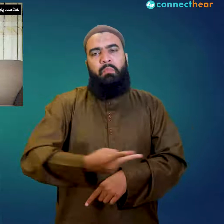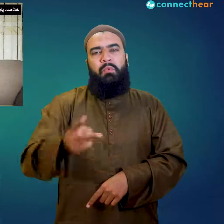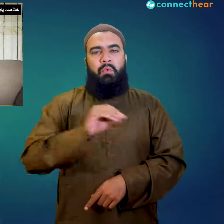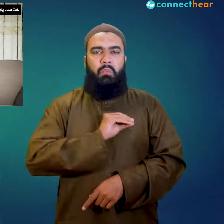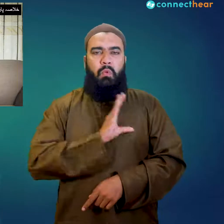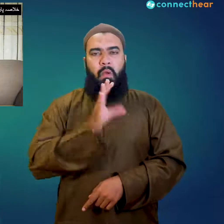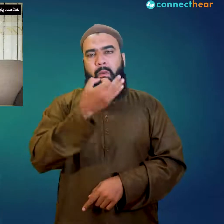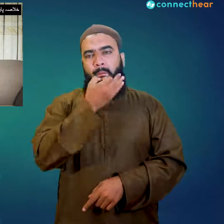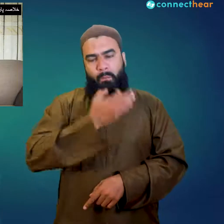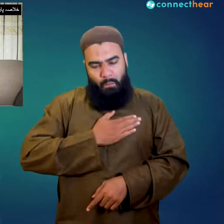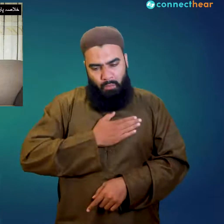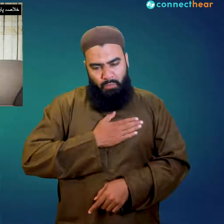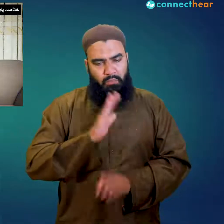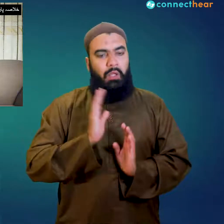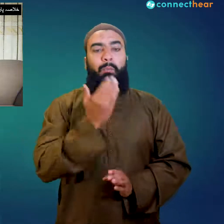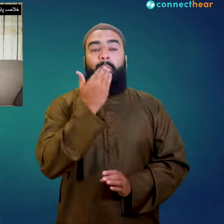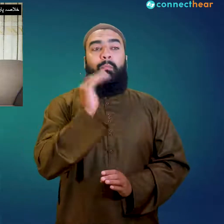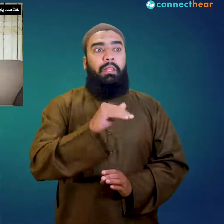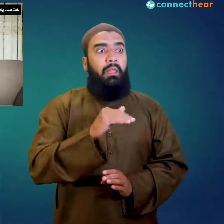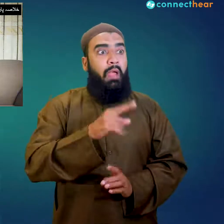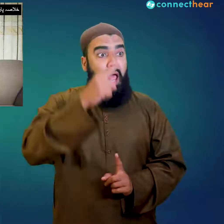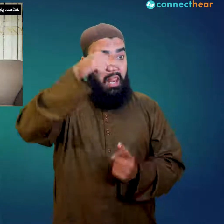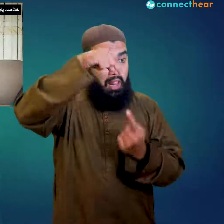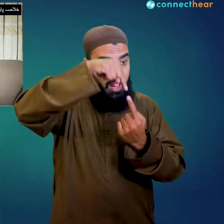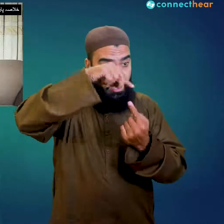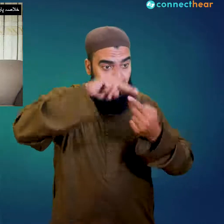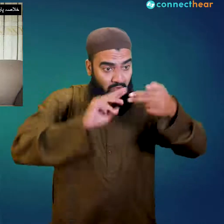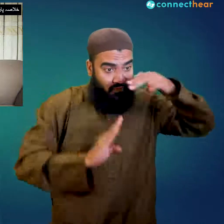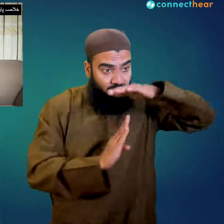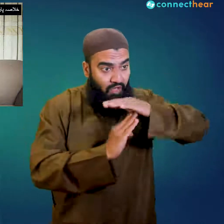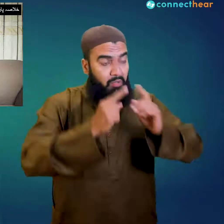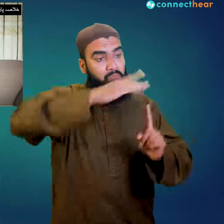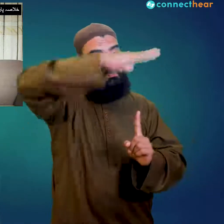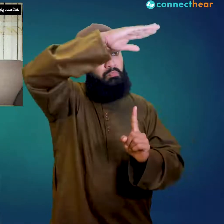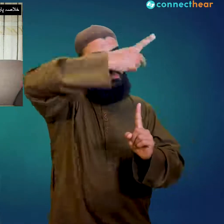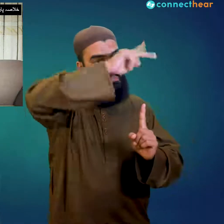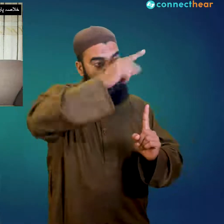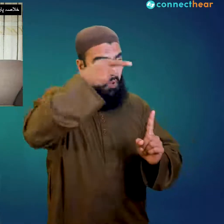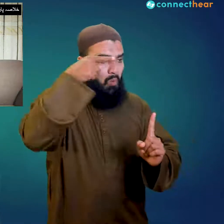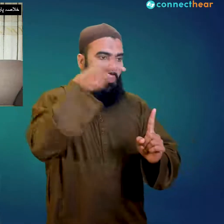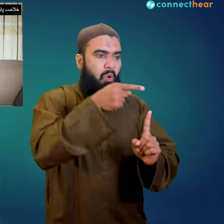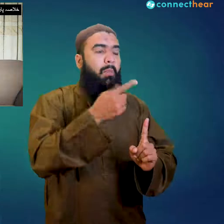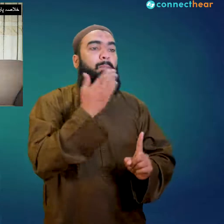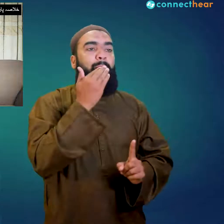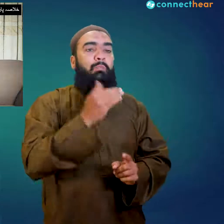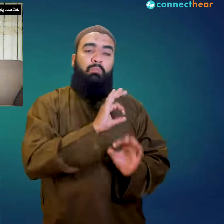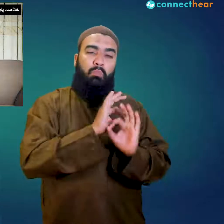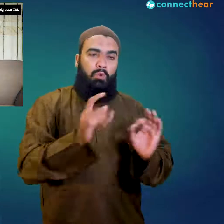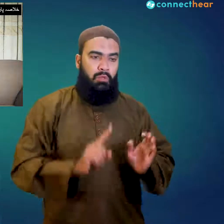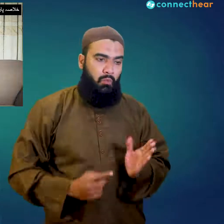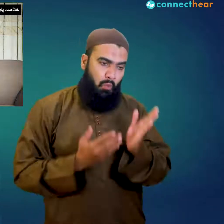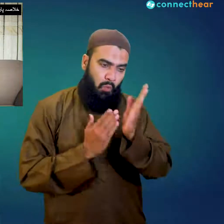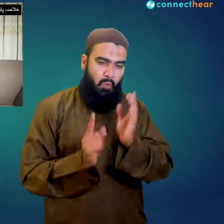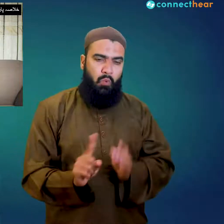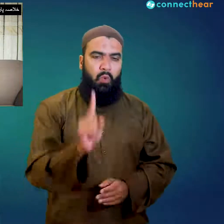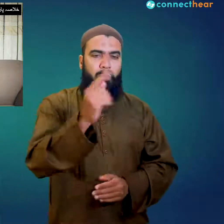یہ تقوی کا حق ہے کہ اس تقوی پر رہتے ہوئے ہی پوری زندگی گزار دی